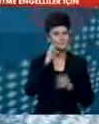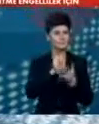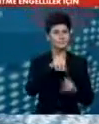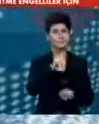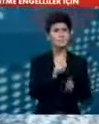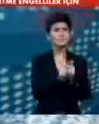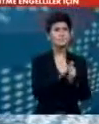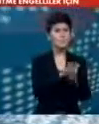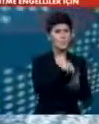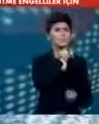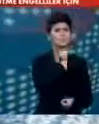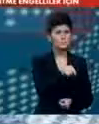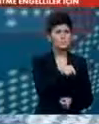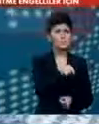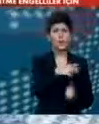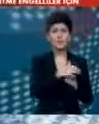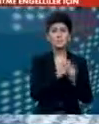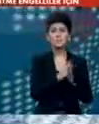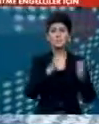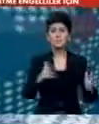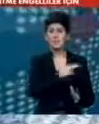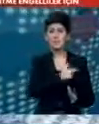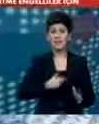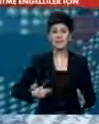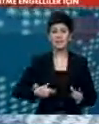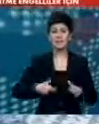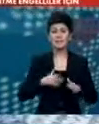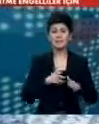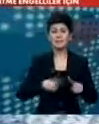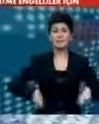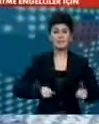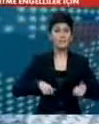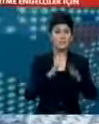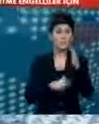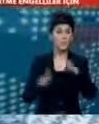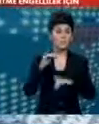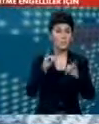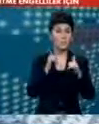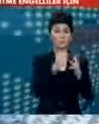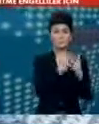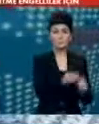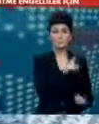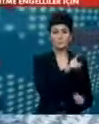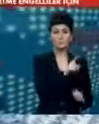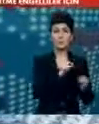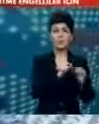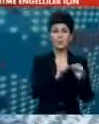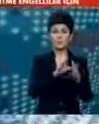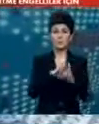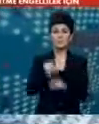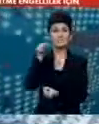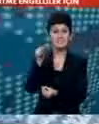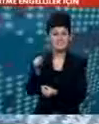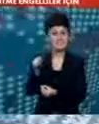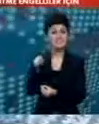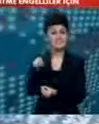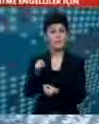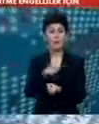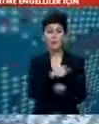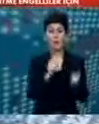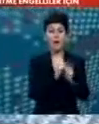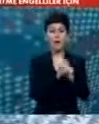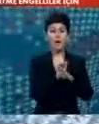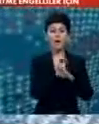bir sporcu. Antalya Büyükşehir Belediyesi tekerlekli sandalye basketbol takımı oyuncusu. Bir ekonomist olan Olesya Zidovets onun